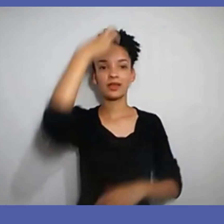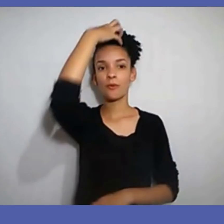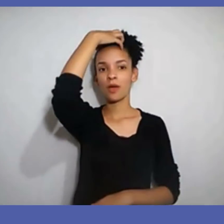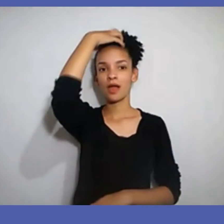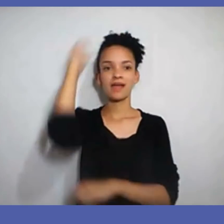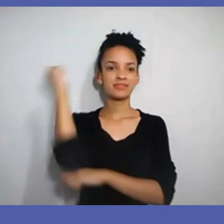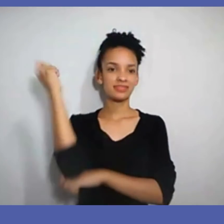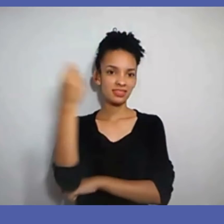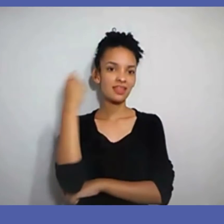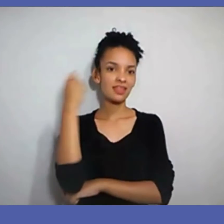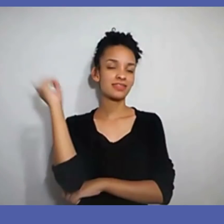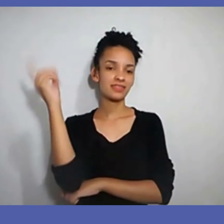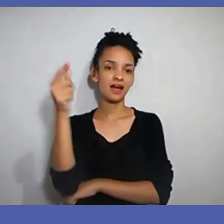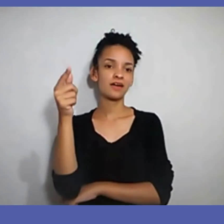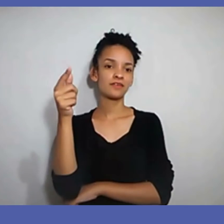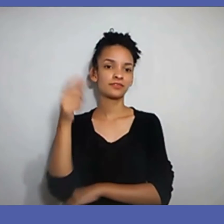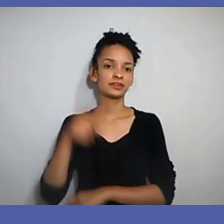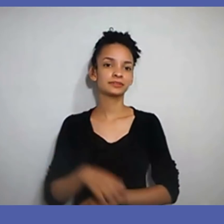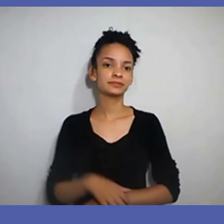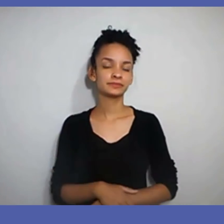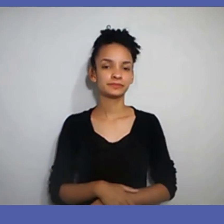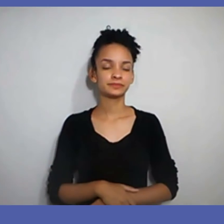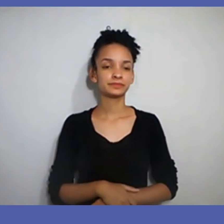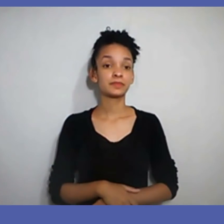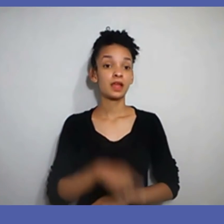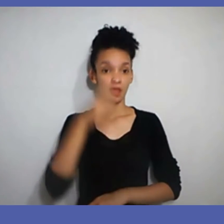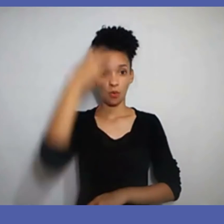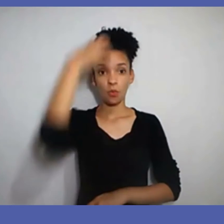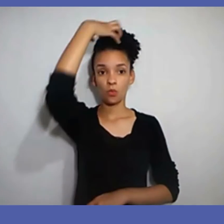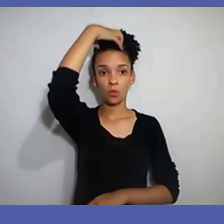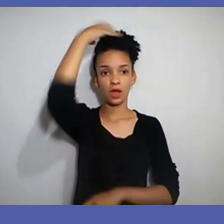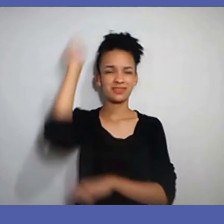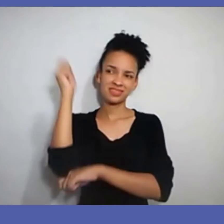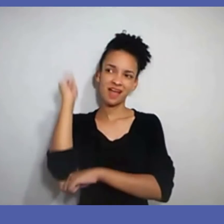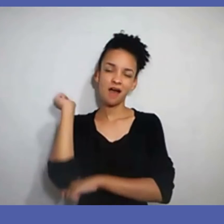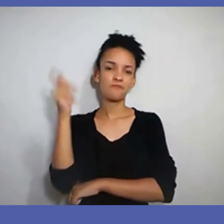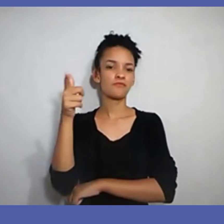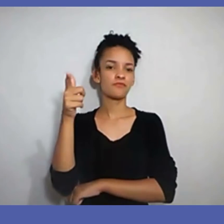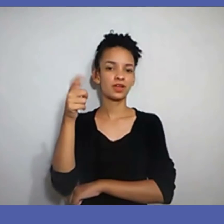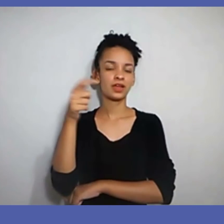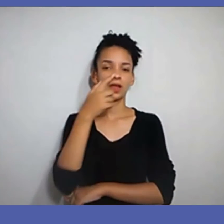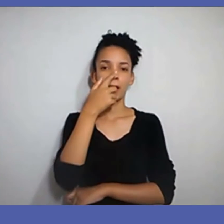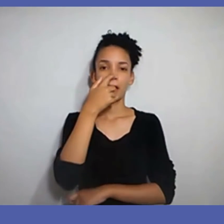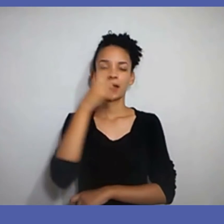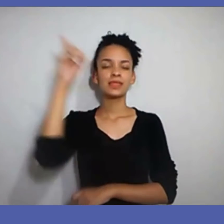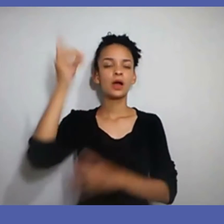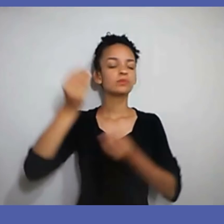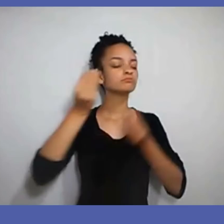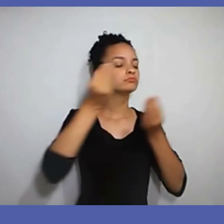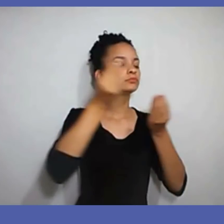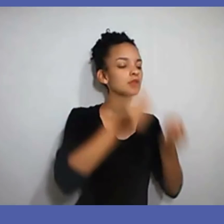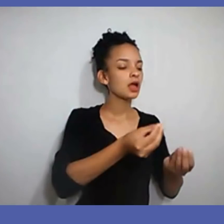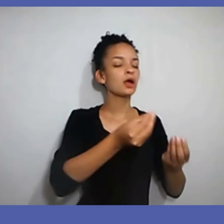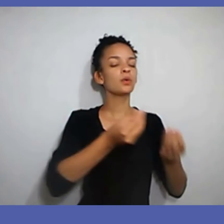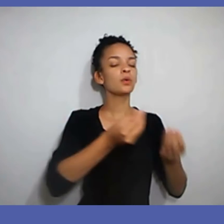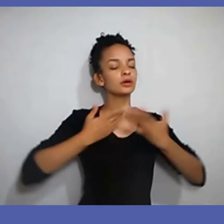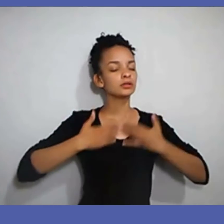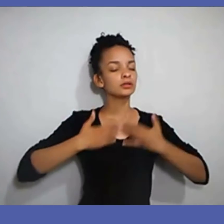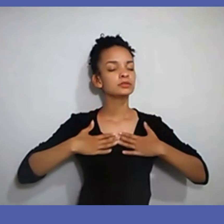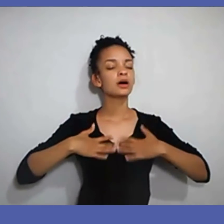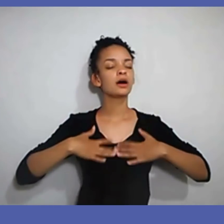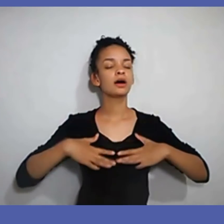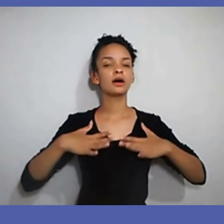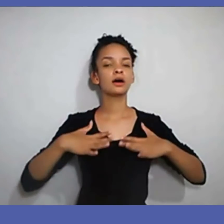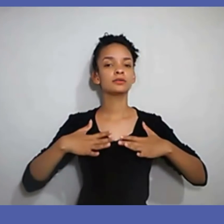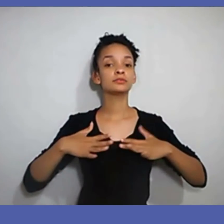trono. E o rei Davi, depois que Deus deu descanso de todos os seus inimigos, ele percebeu